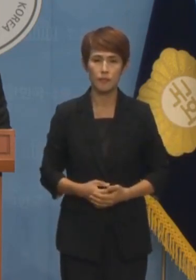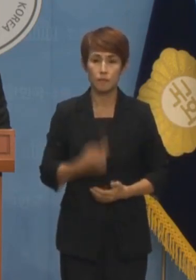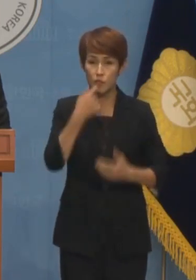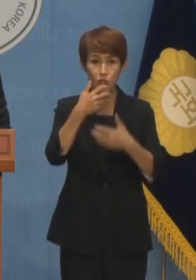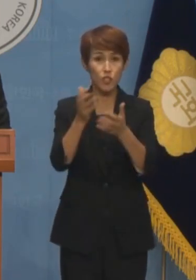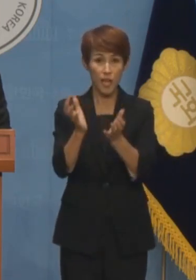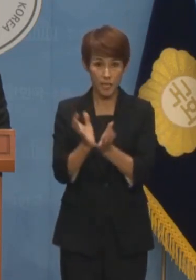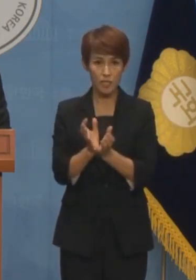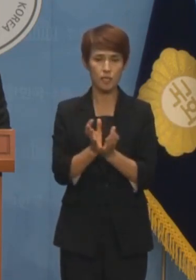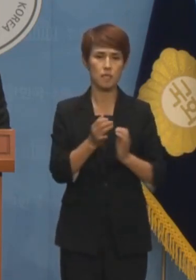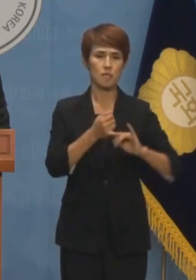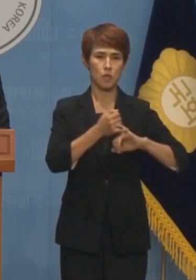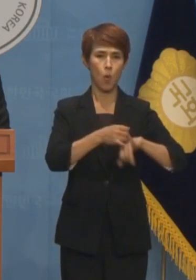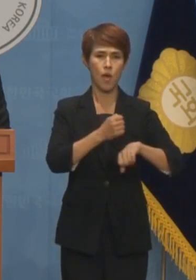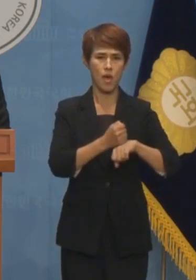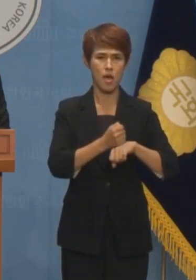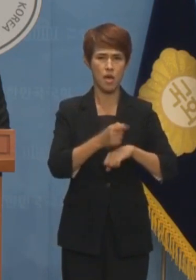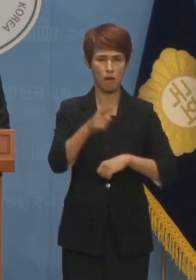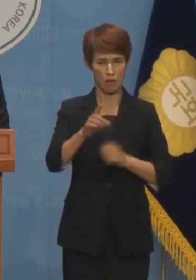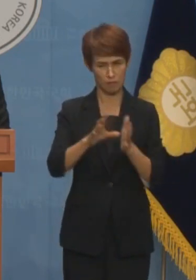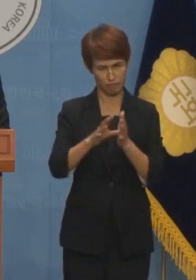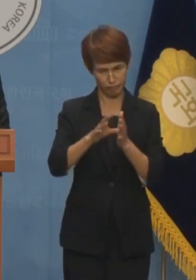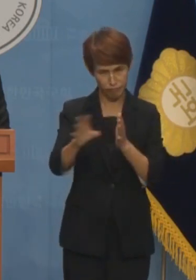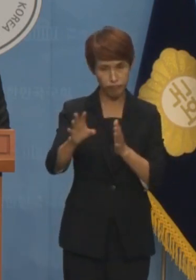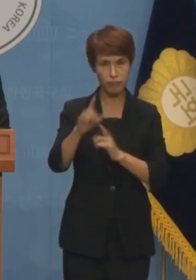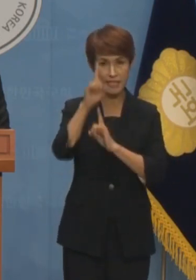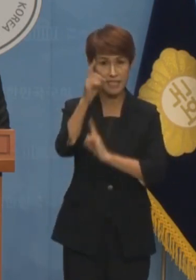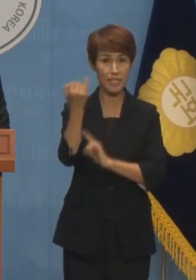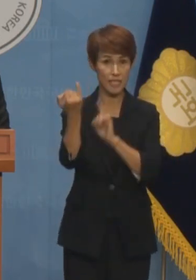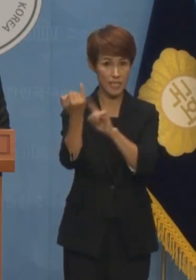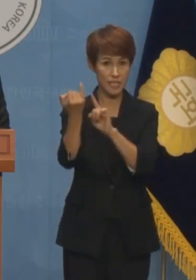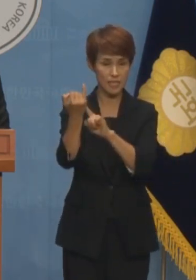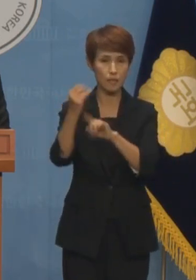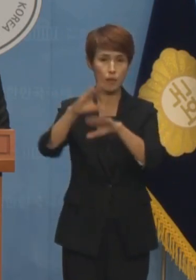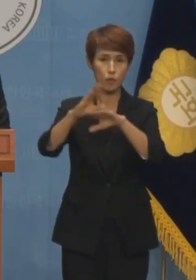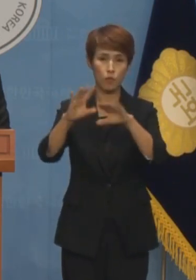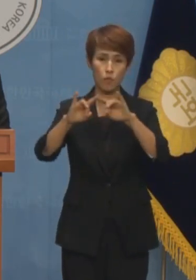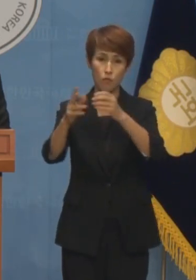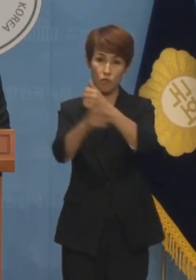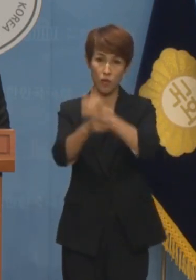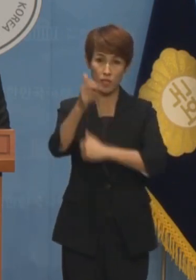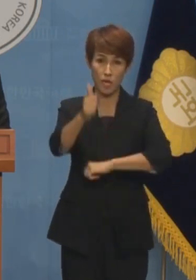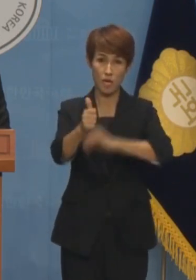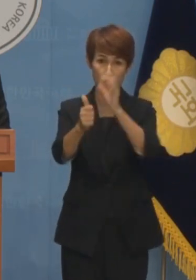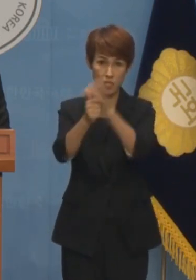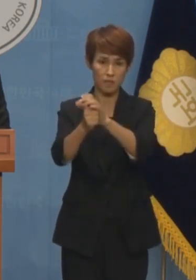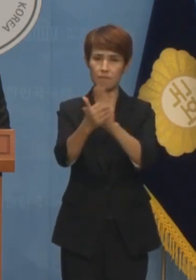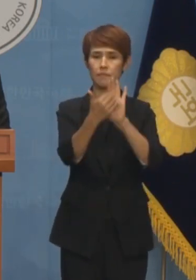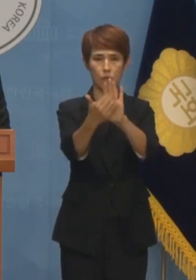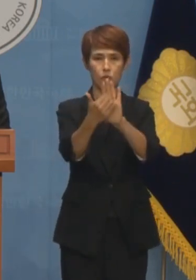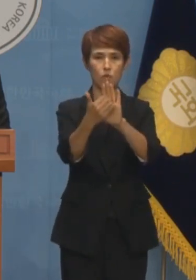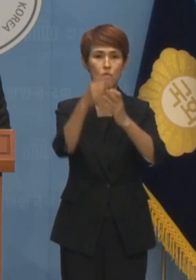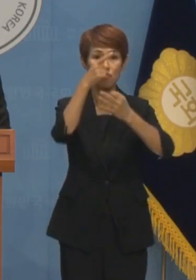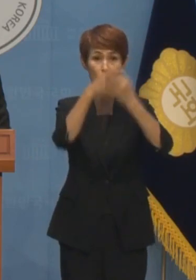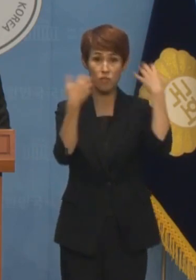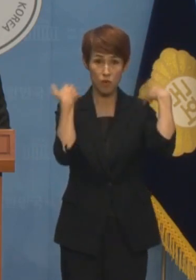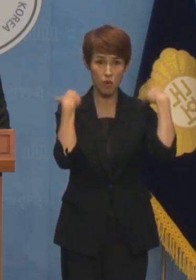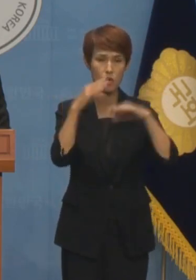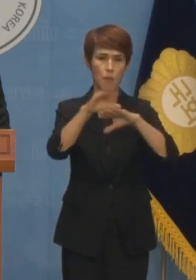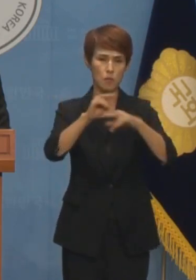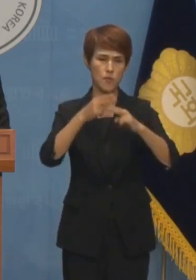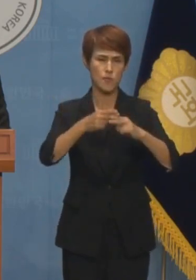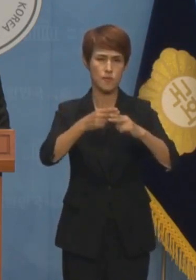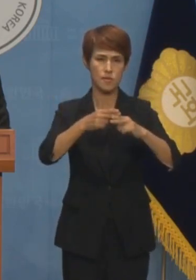더불어민주당은 반드시 상상 초월 무자격자 이진숙 후보자의 방통위원장 취임을 막고 윤석열 정권의